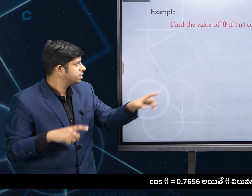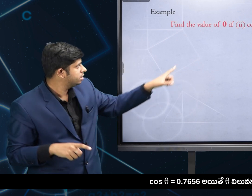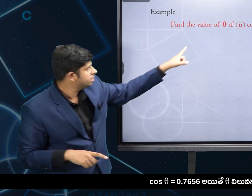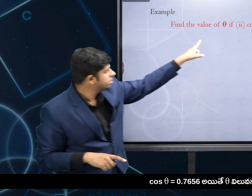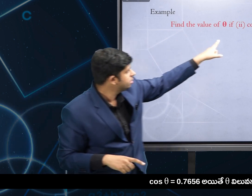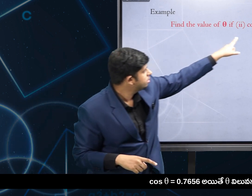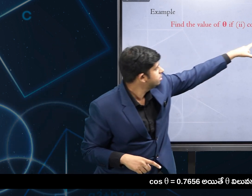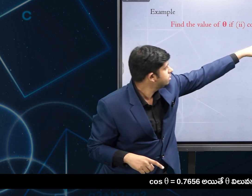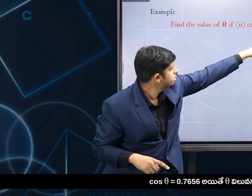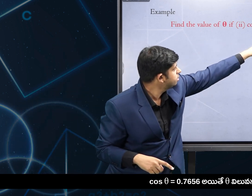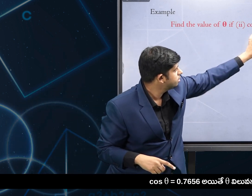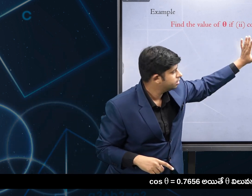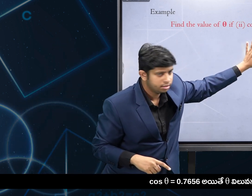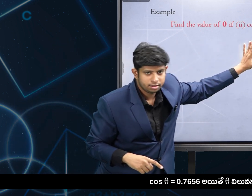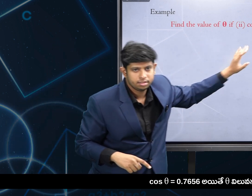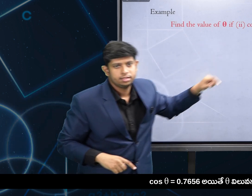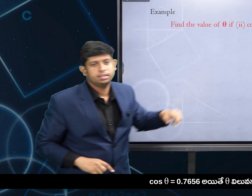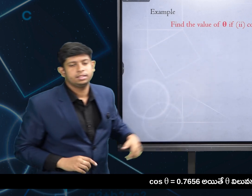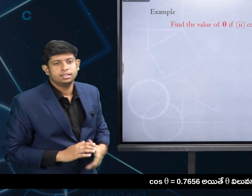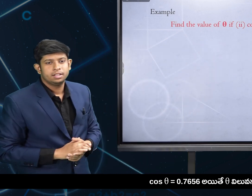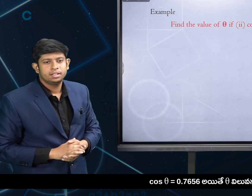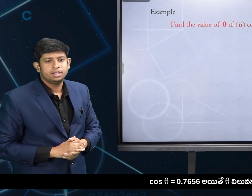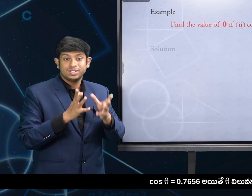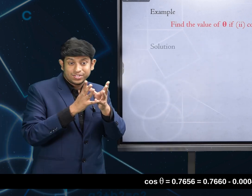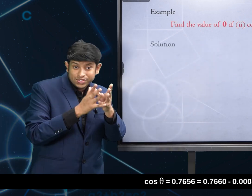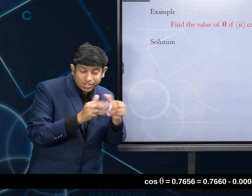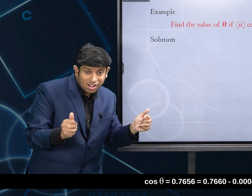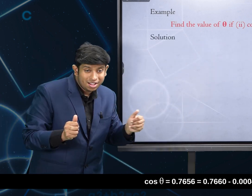0.7656 అయితే తీటా విలువను కనుగొనండి. కాస్ తీటా